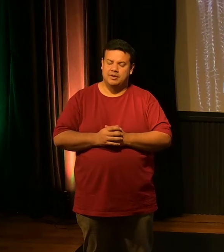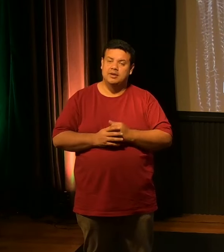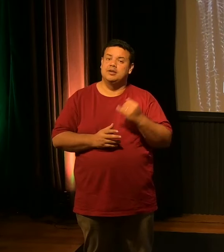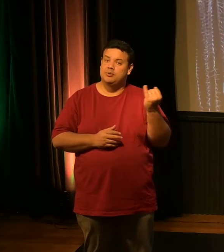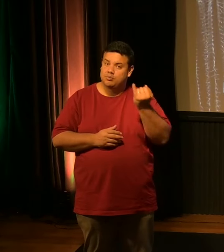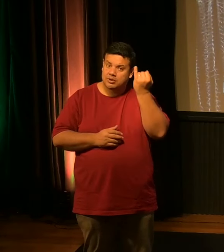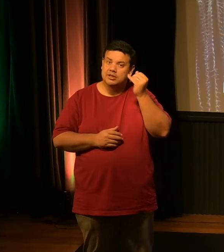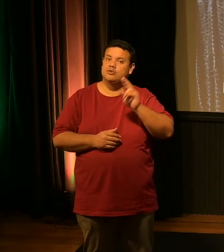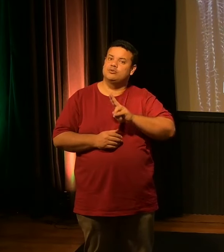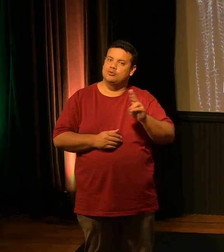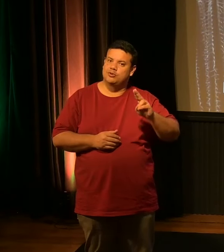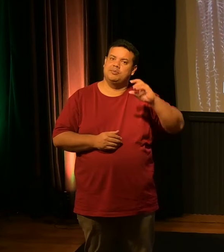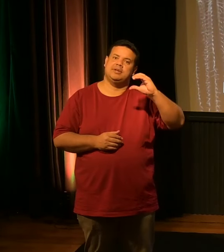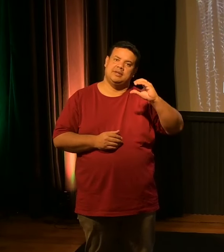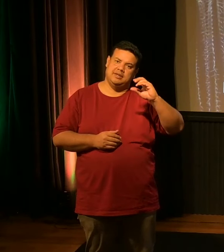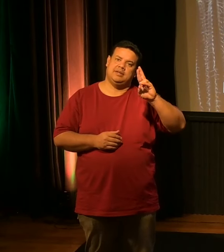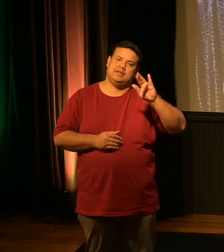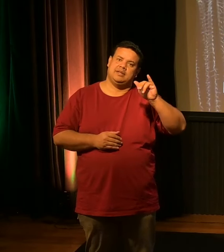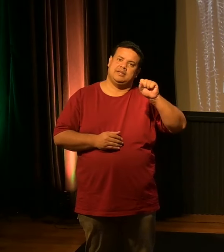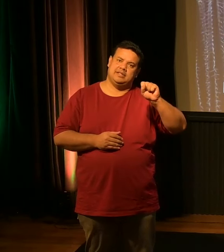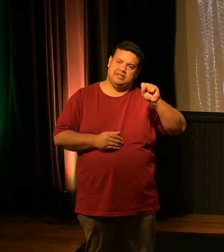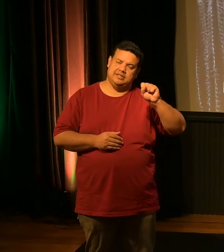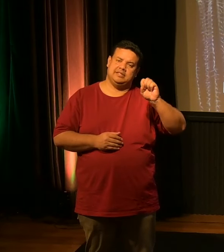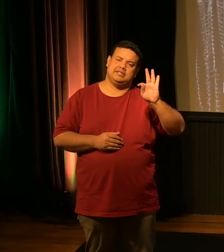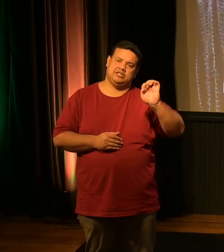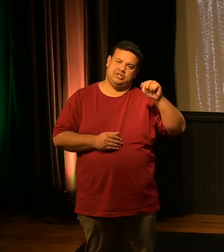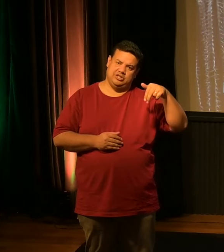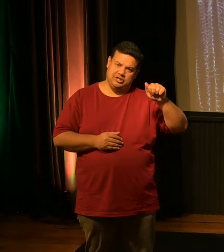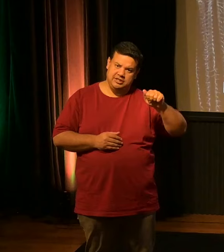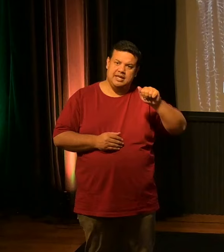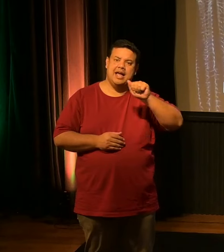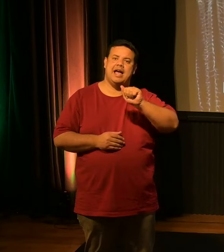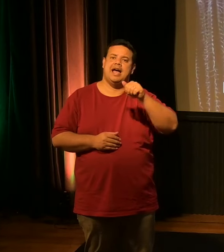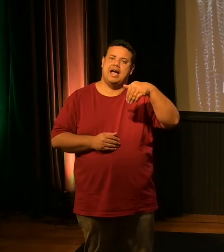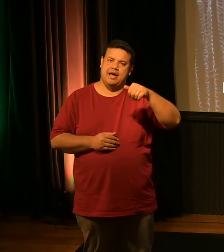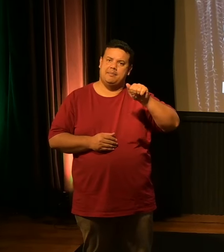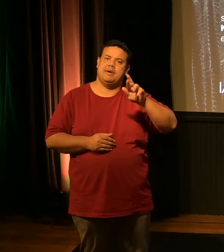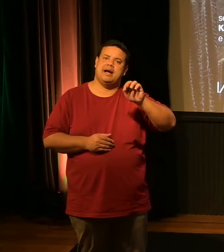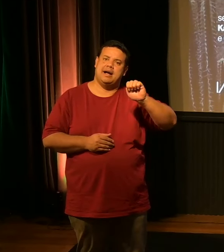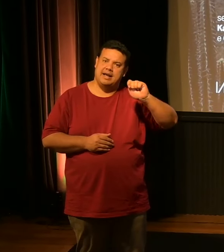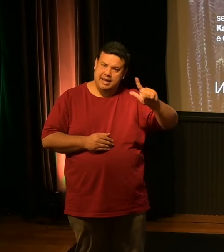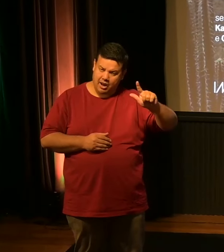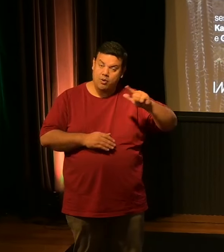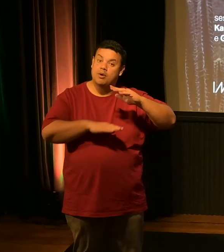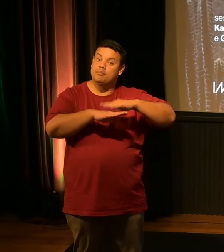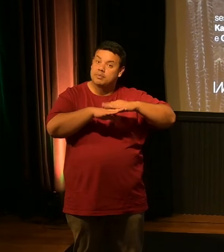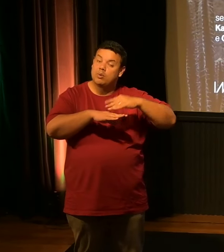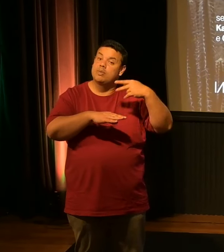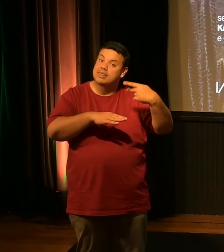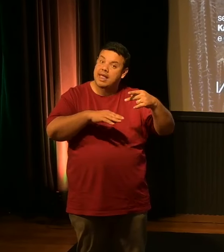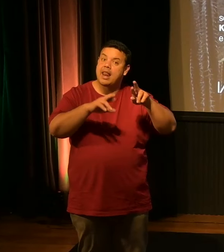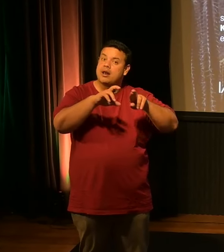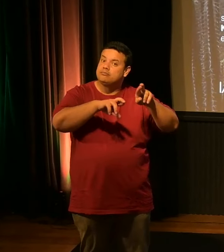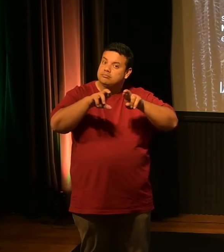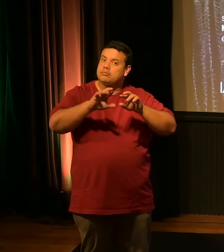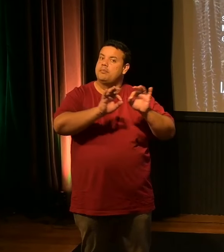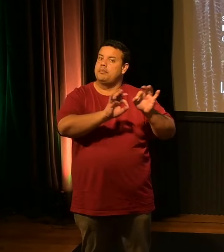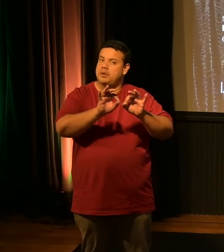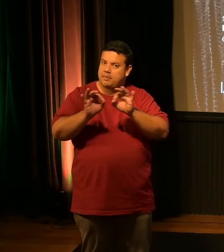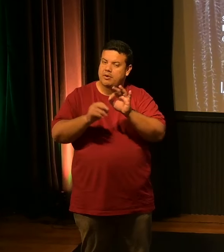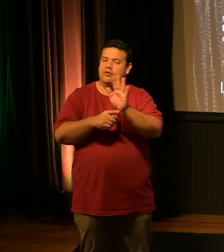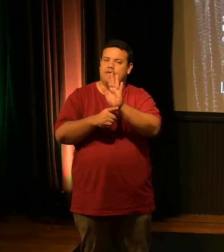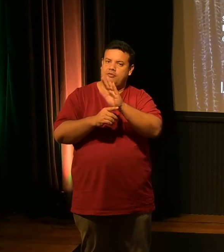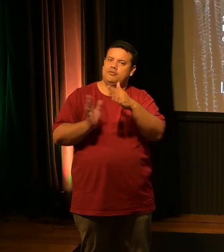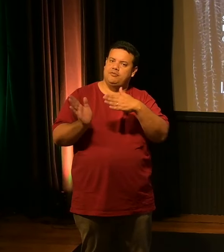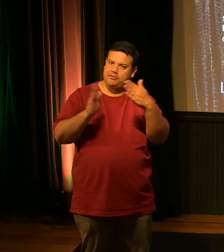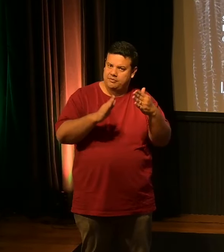Cristina Amaral, que é uma grande montadora do cinema brasileiro, que montou a vinheta que vocês vão assistir. Assim como também é importante falar da Pó